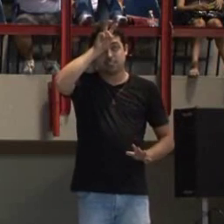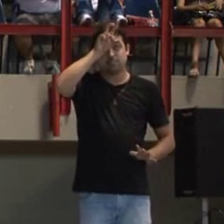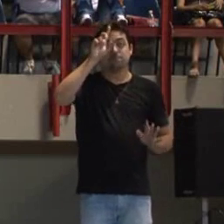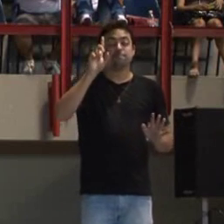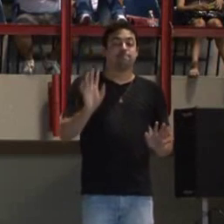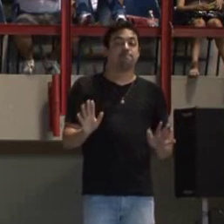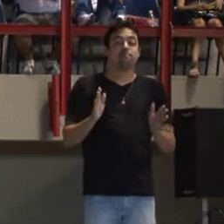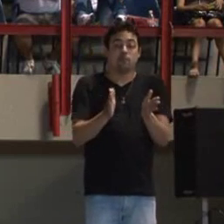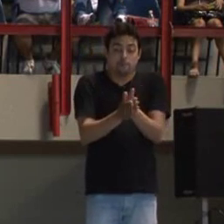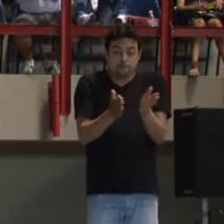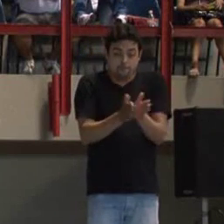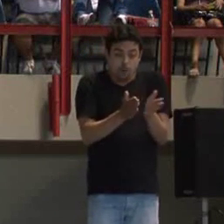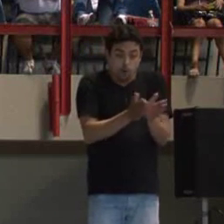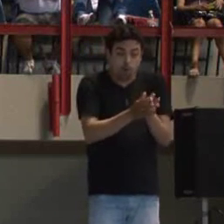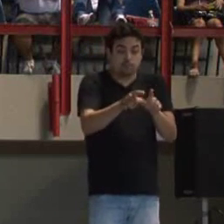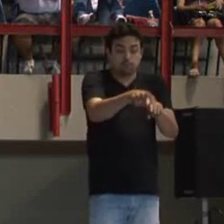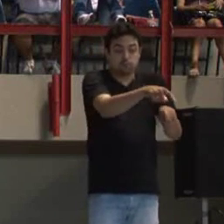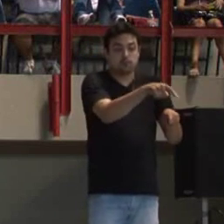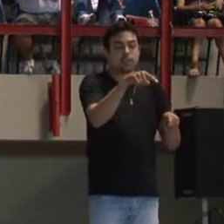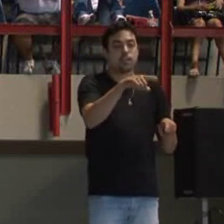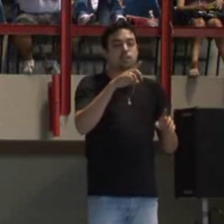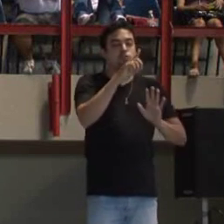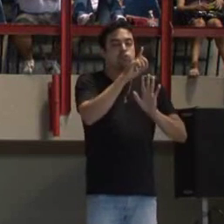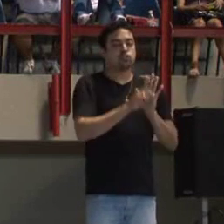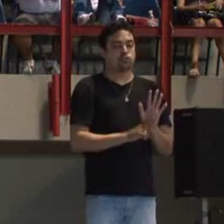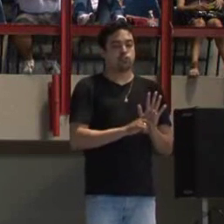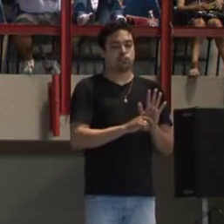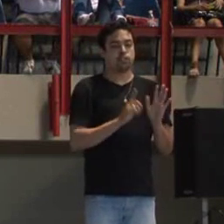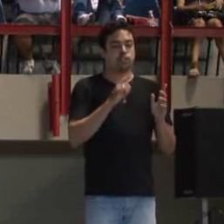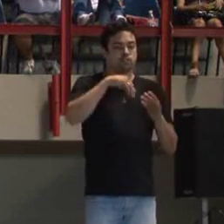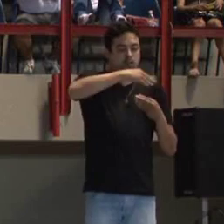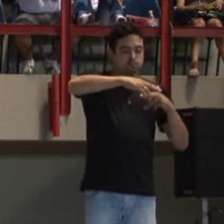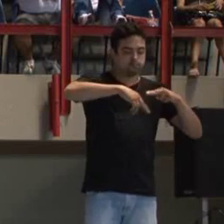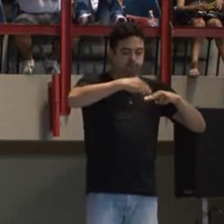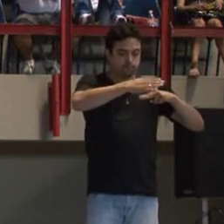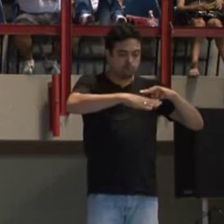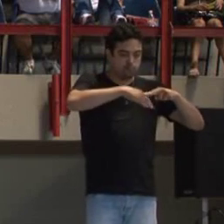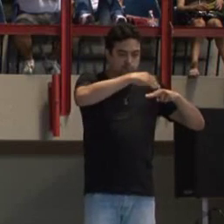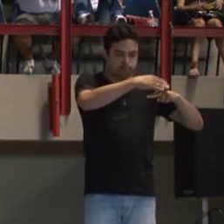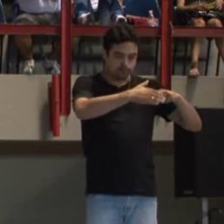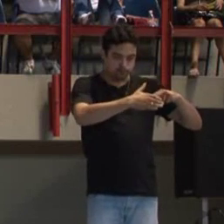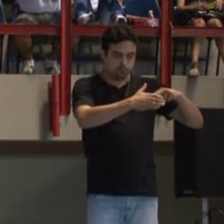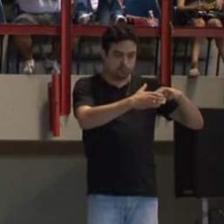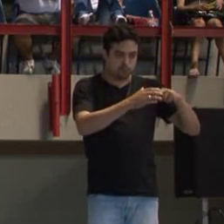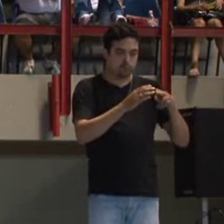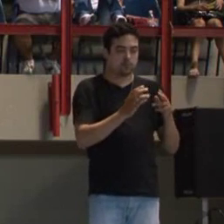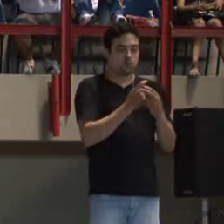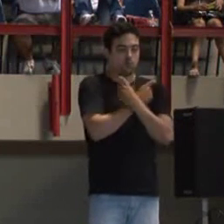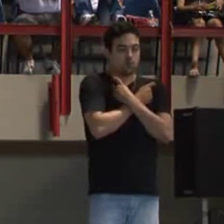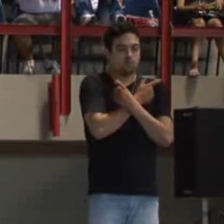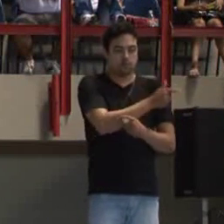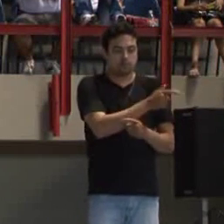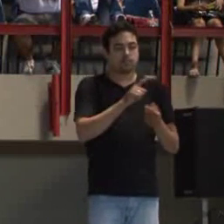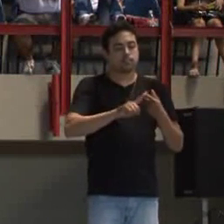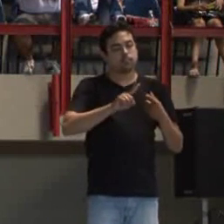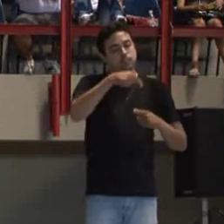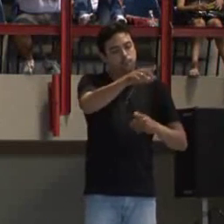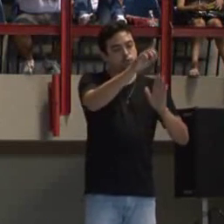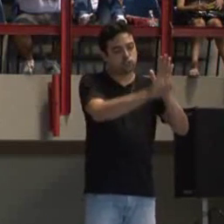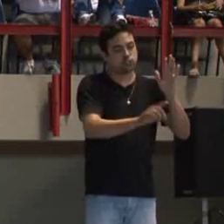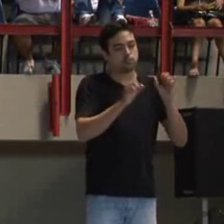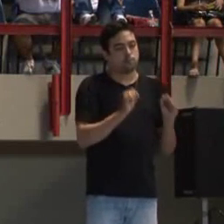pobre, no início ele não tem direito à mumificação, mas depois vai ser dado aos felás, os camponeses também um